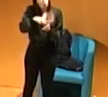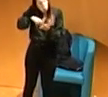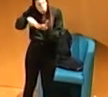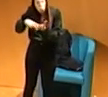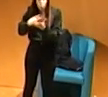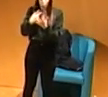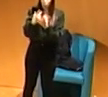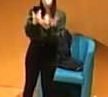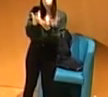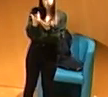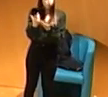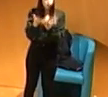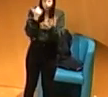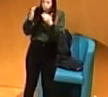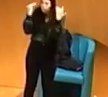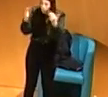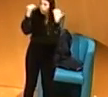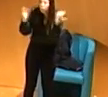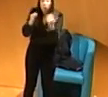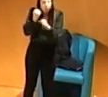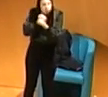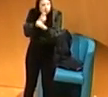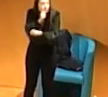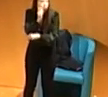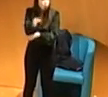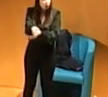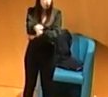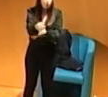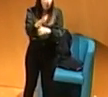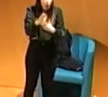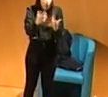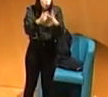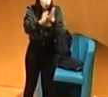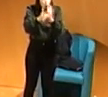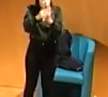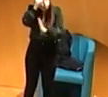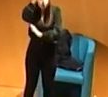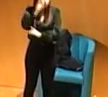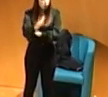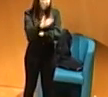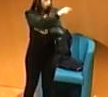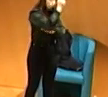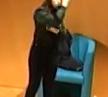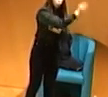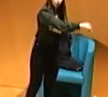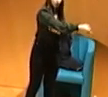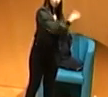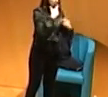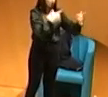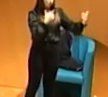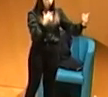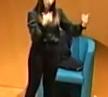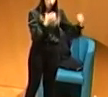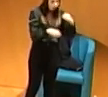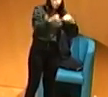travaillé, mais il y a des choses que je ne sais pas. Eux, il y a des choses qu'ils savent. Et ensemble, on va accompagner Géraldine pour qu'elle grandisse